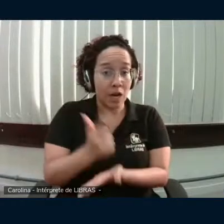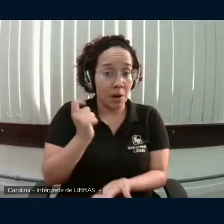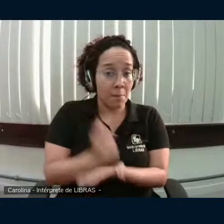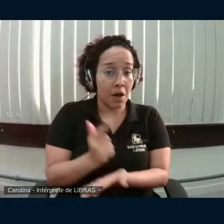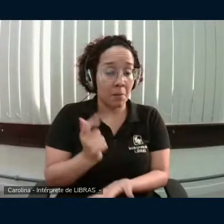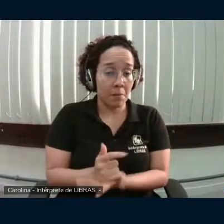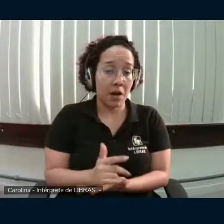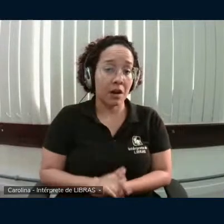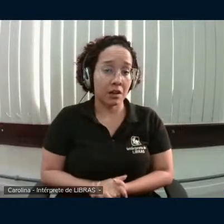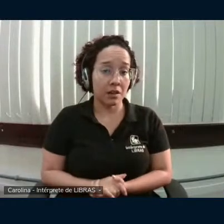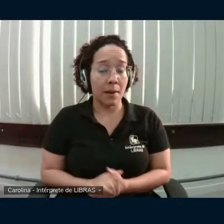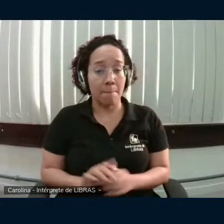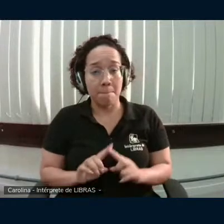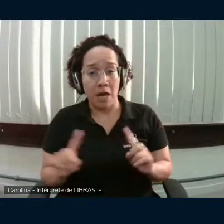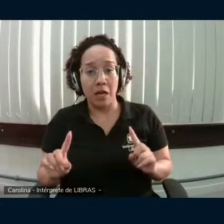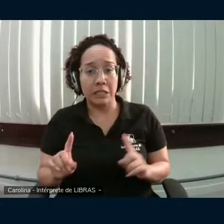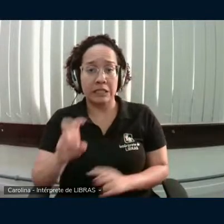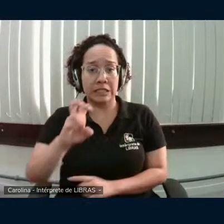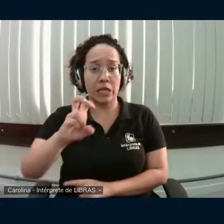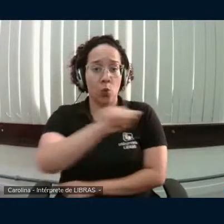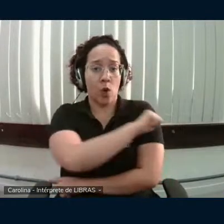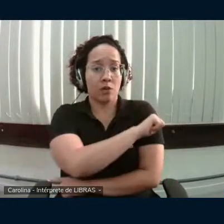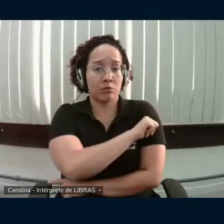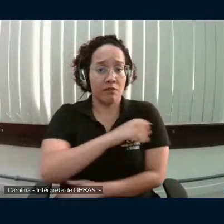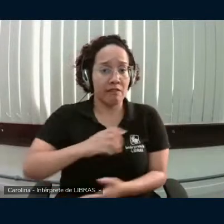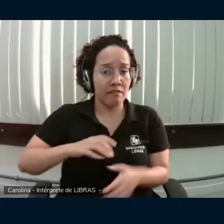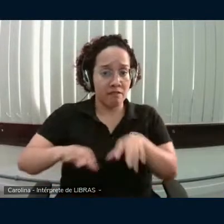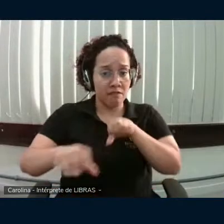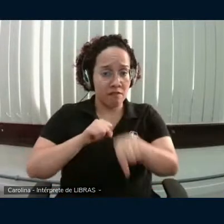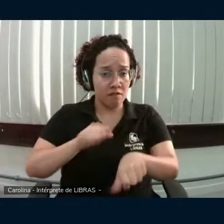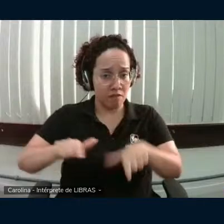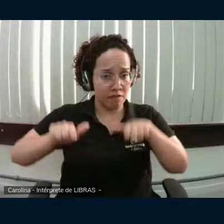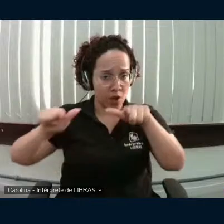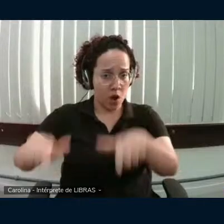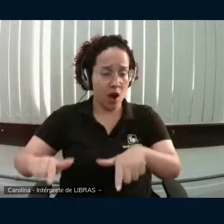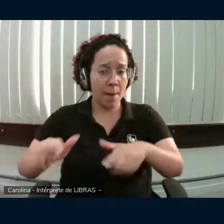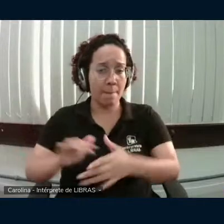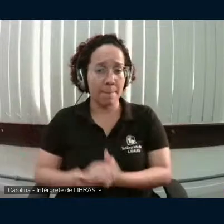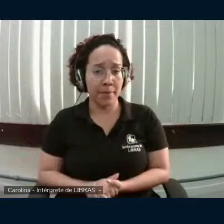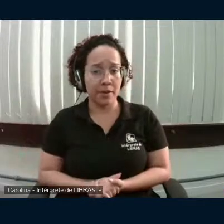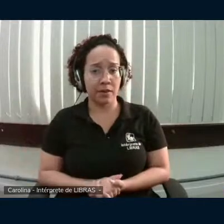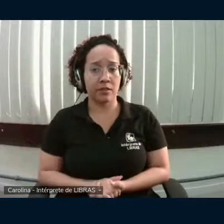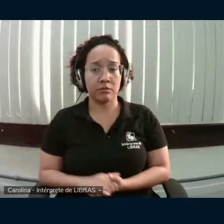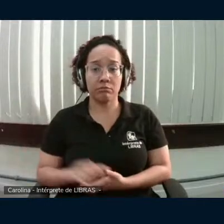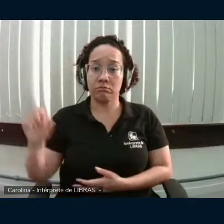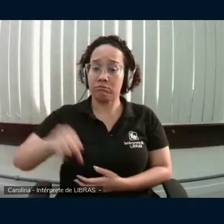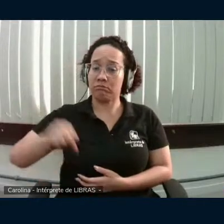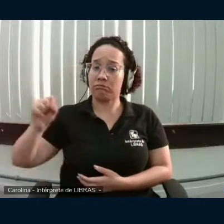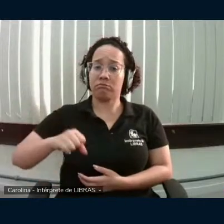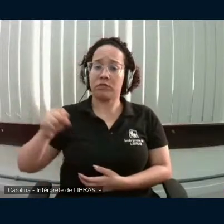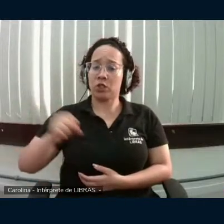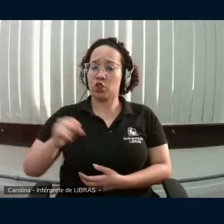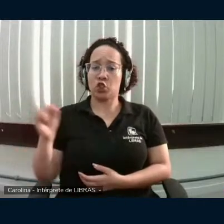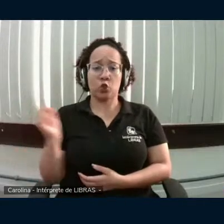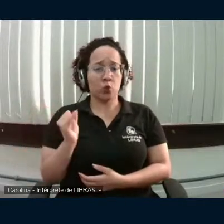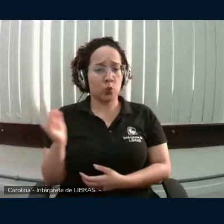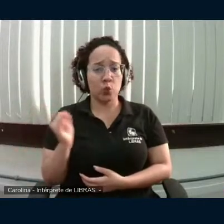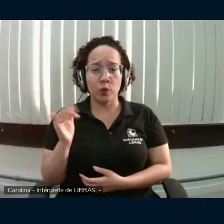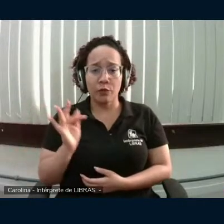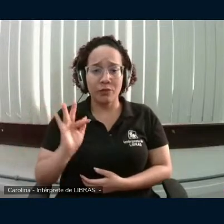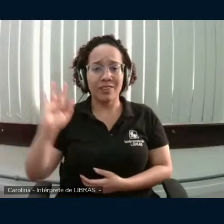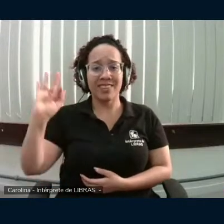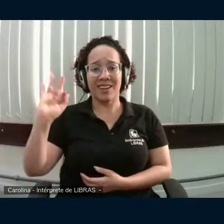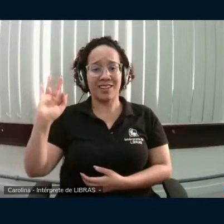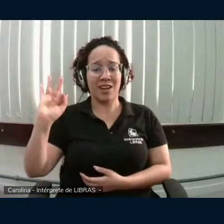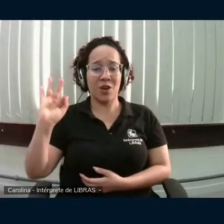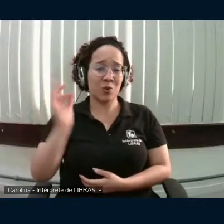também. A gente tem as melhores condições, quando comparadas com as estaduais, nós temos as melhores condições. Não tem, eu já